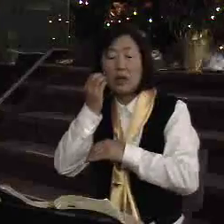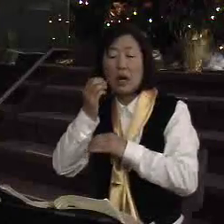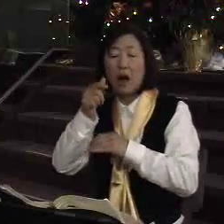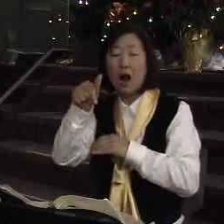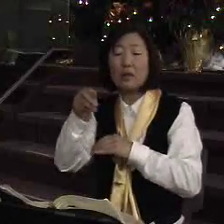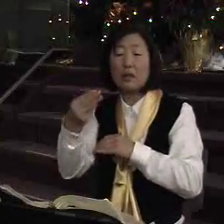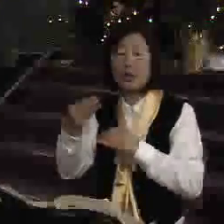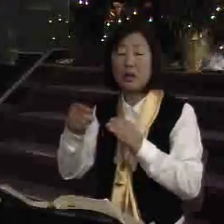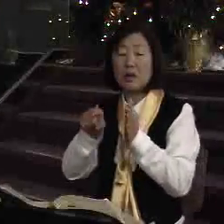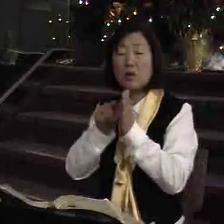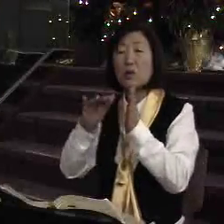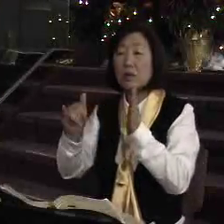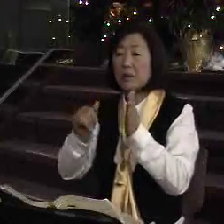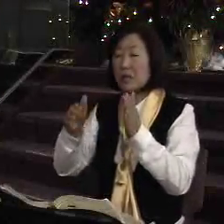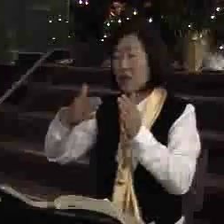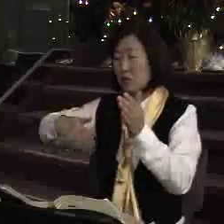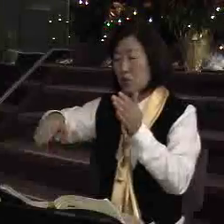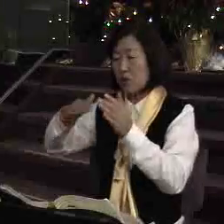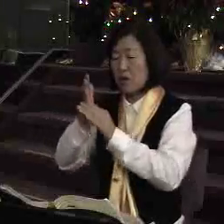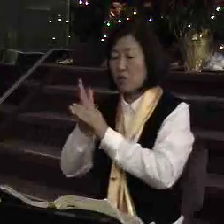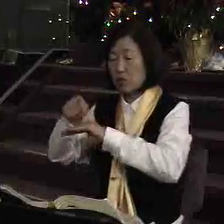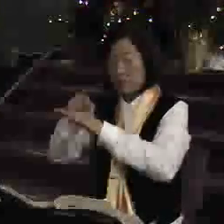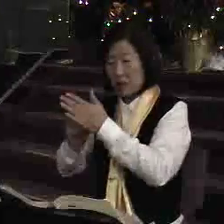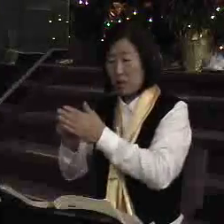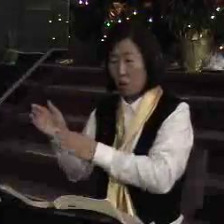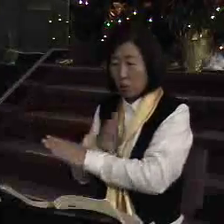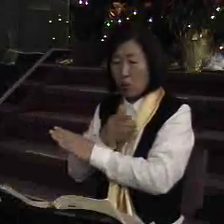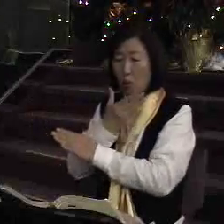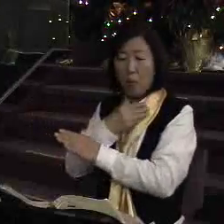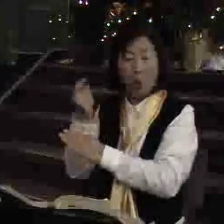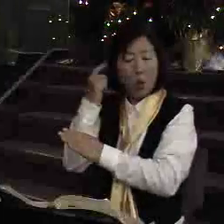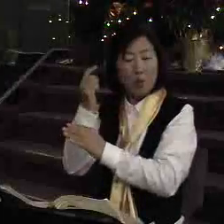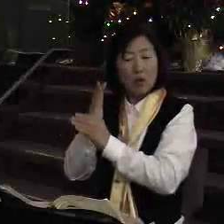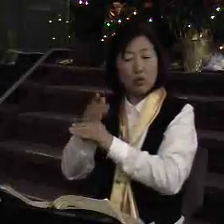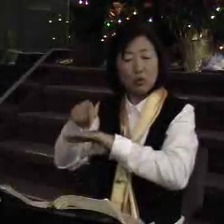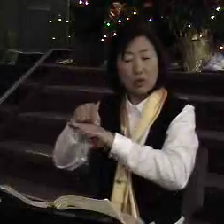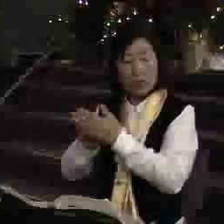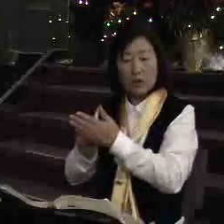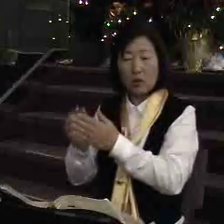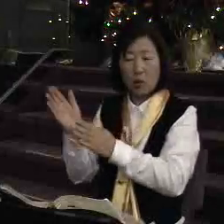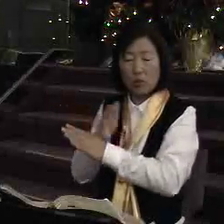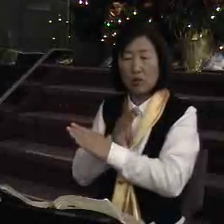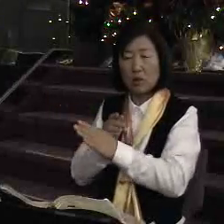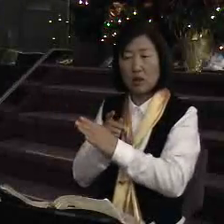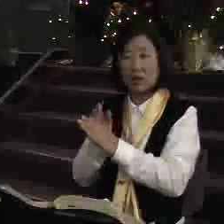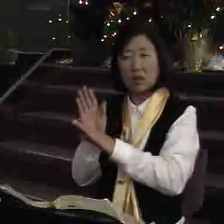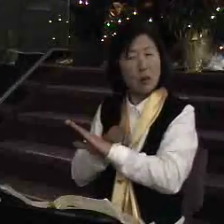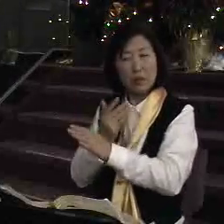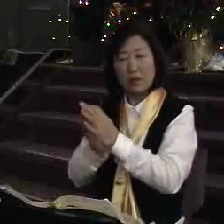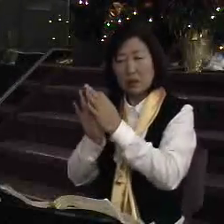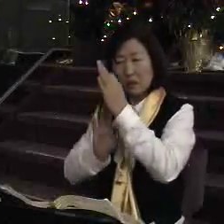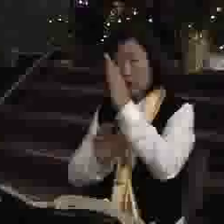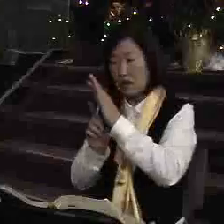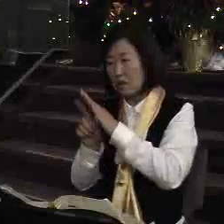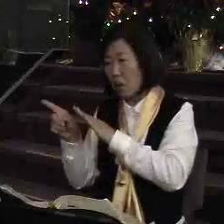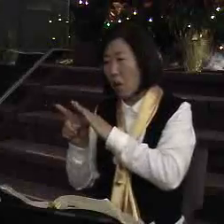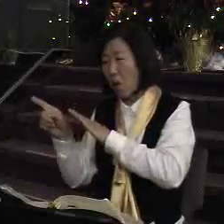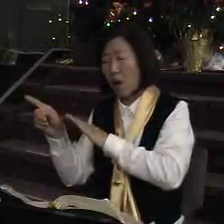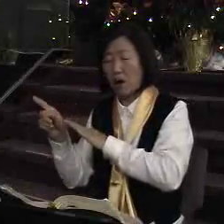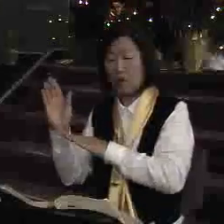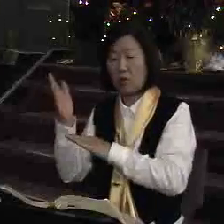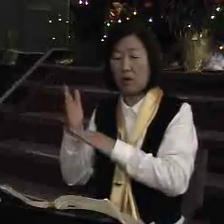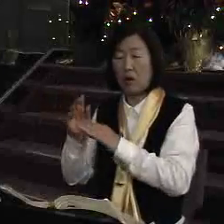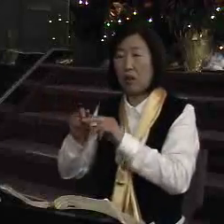교인들이 이 그 주위의 그 중심에서부터, 복음의 중심에서부터 이제 빗나가기, 떨어져 나가기